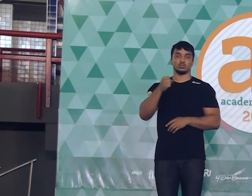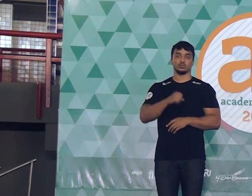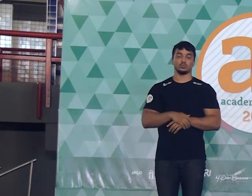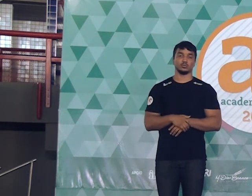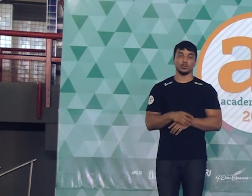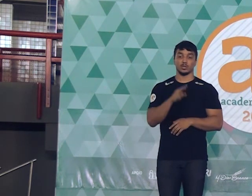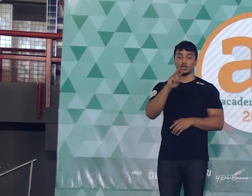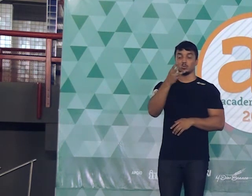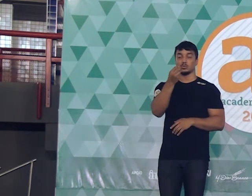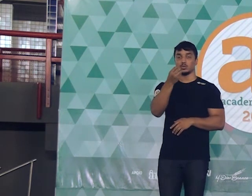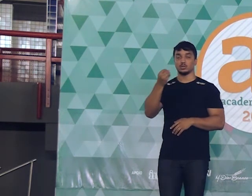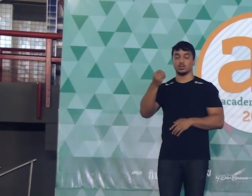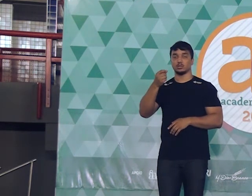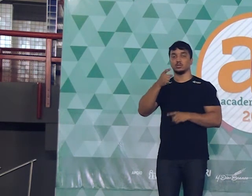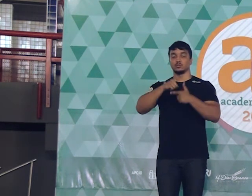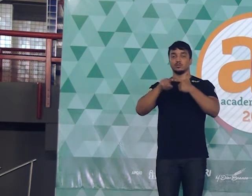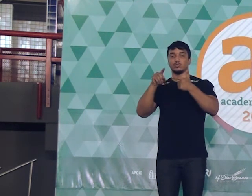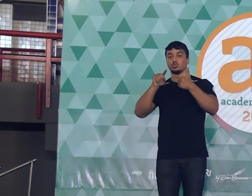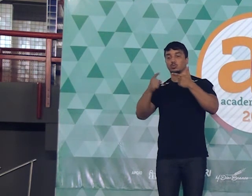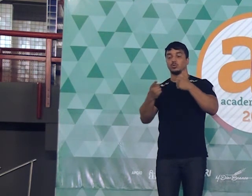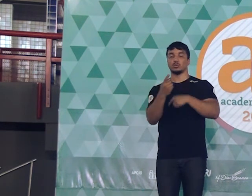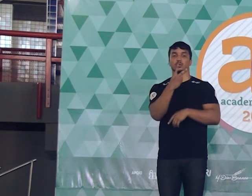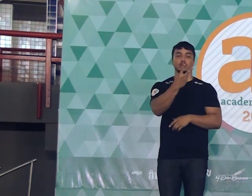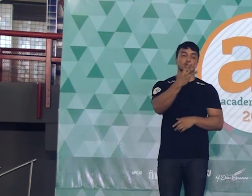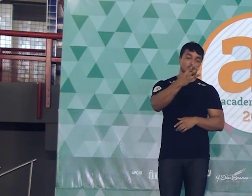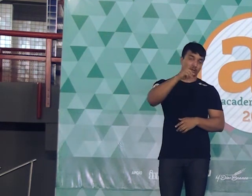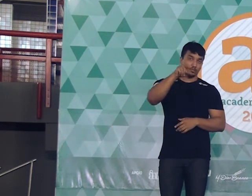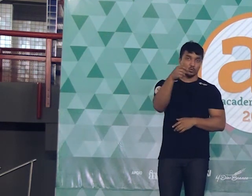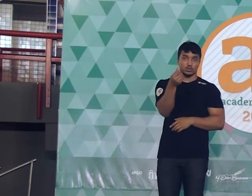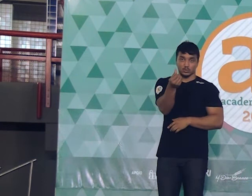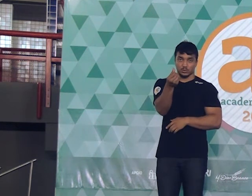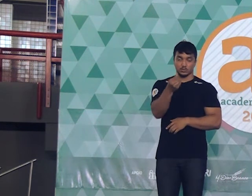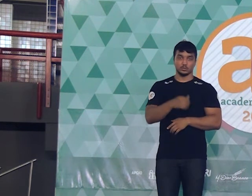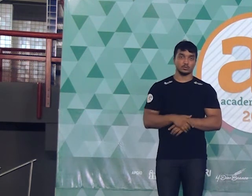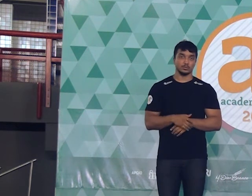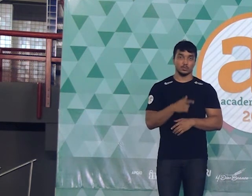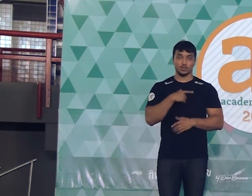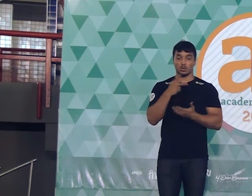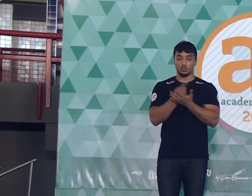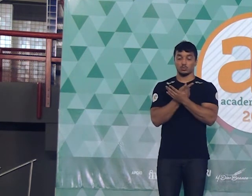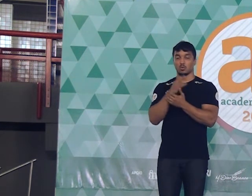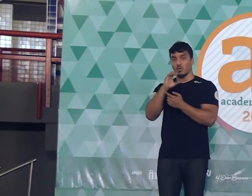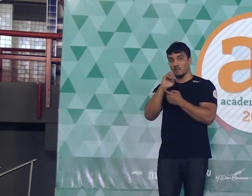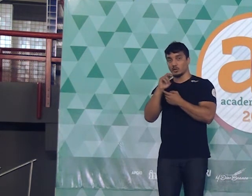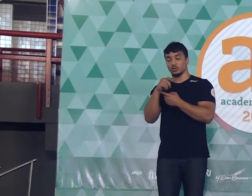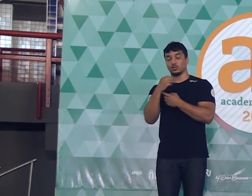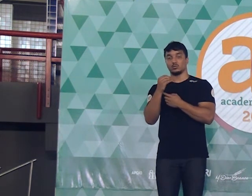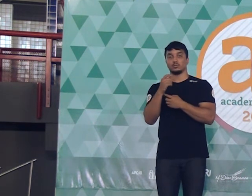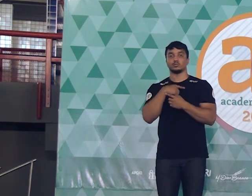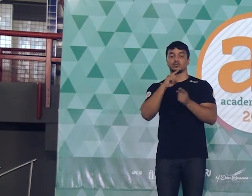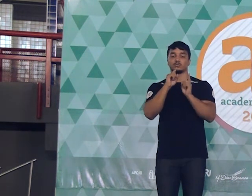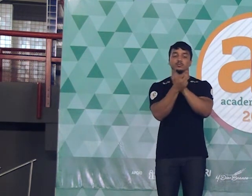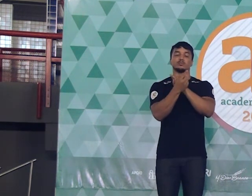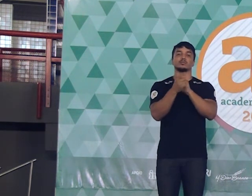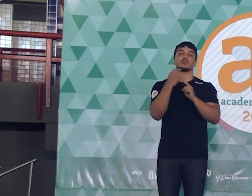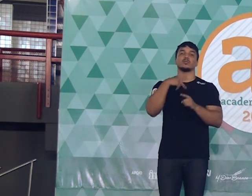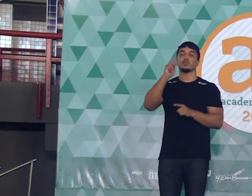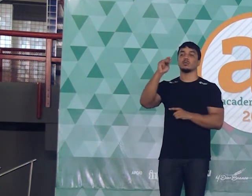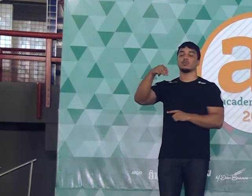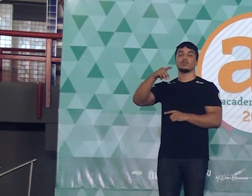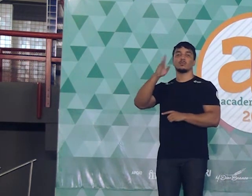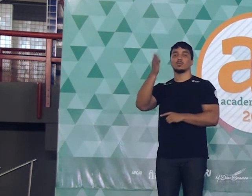3.600 dividido por 1.000 dá 3,6. Então, o fator de conversão entre quilômetro por hora e metro por segundo